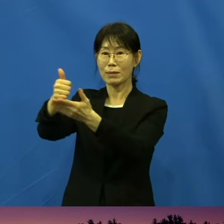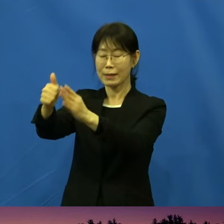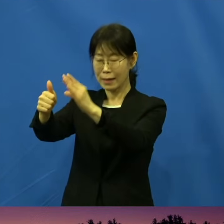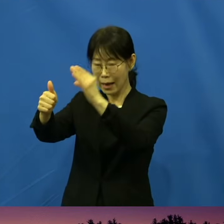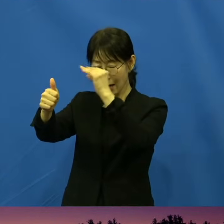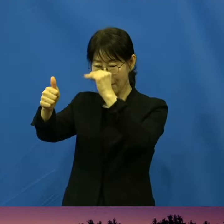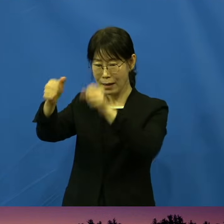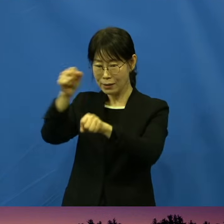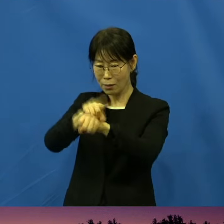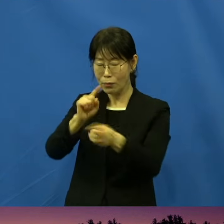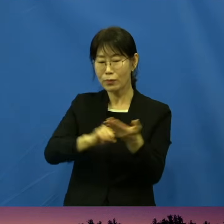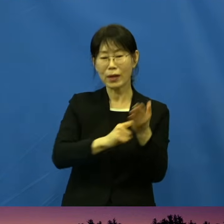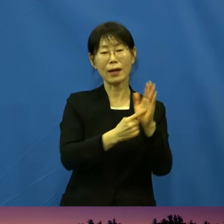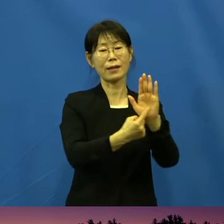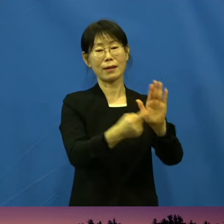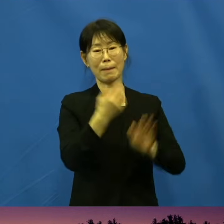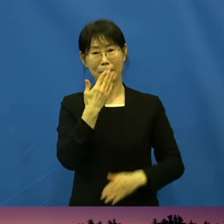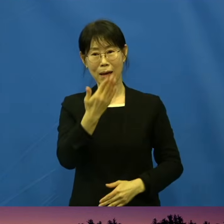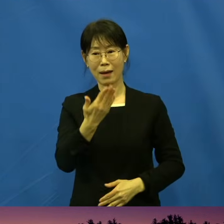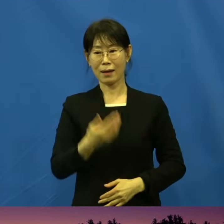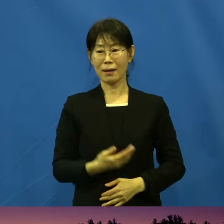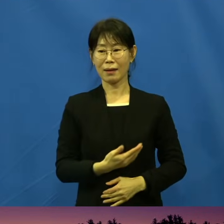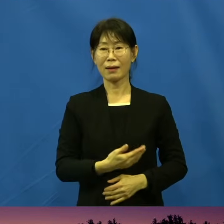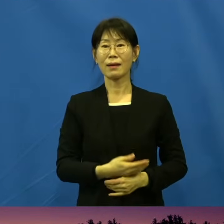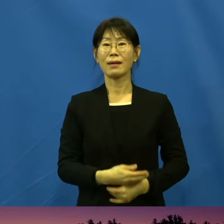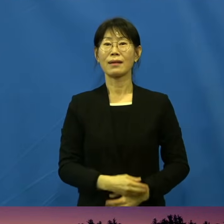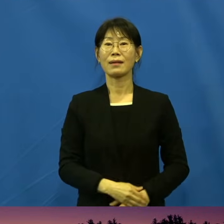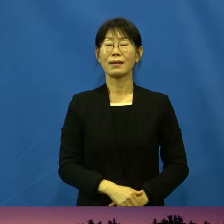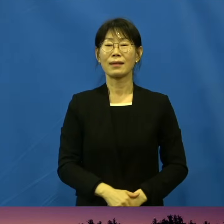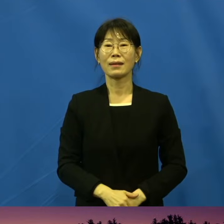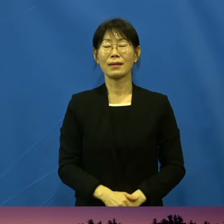여러분, 살고 싶은데 죽기는 싫은 사람들이 많아요.